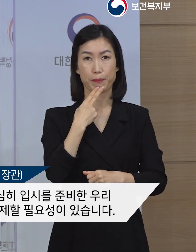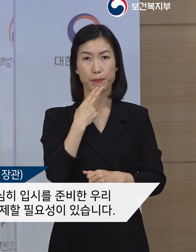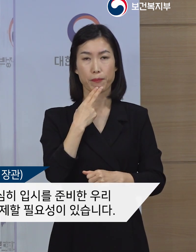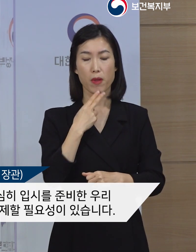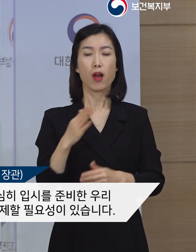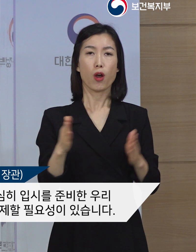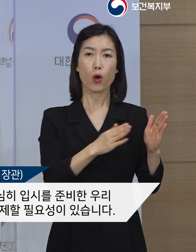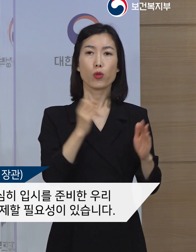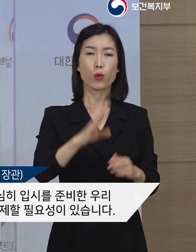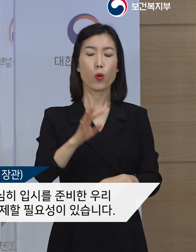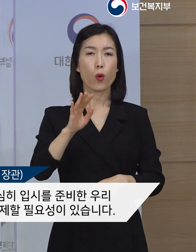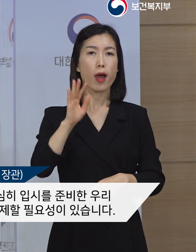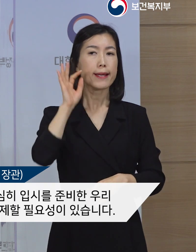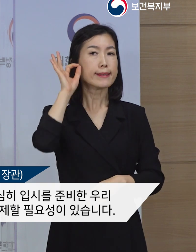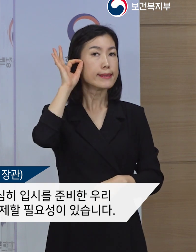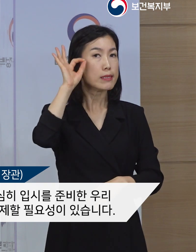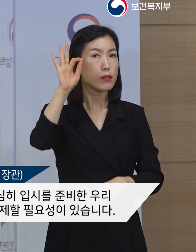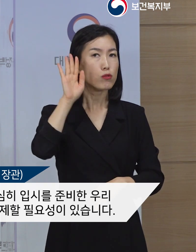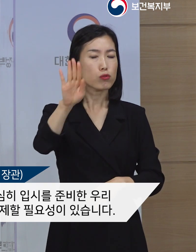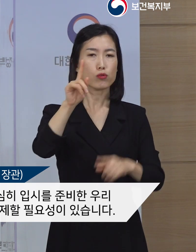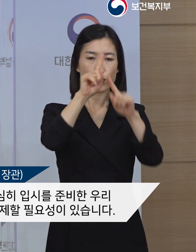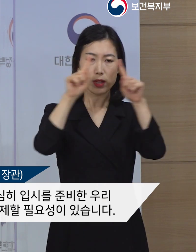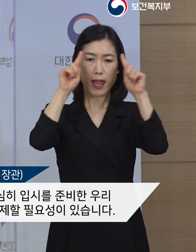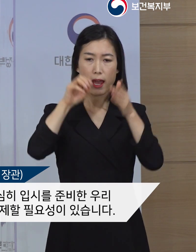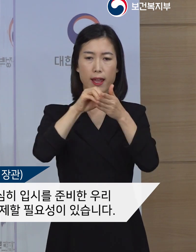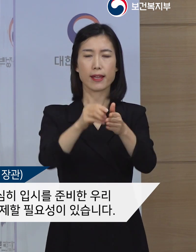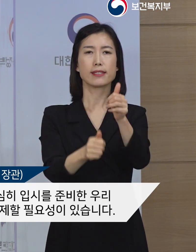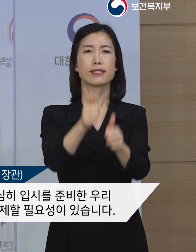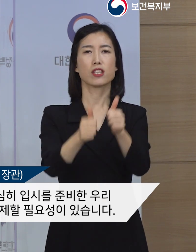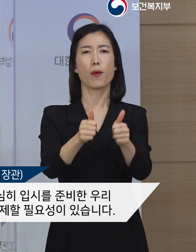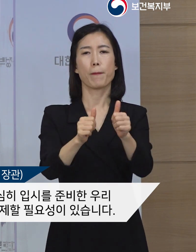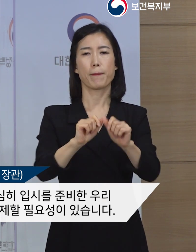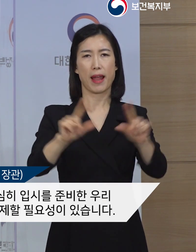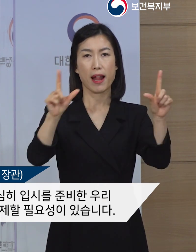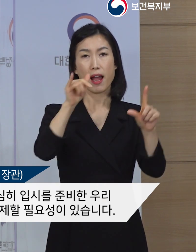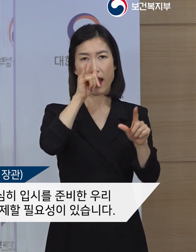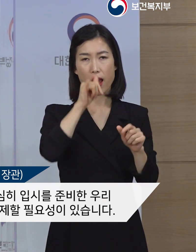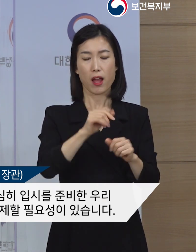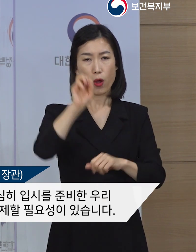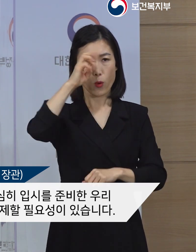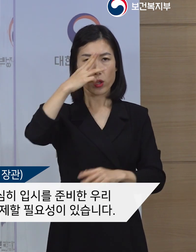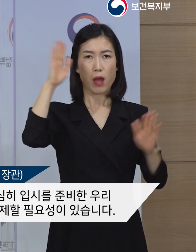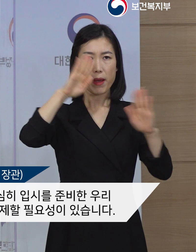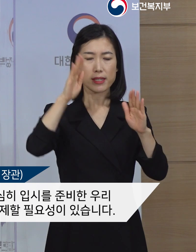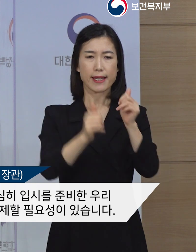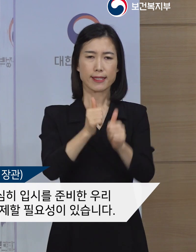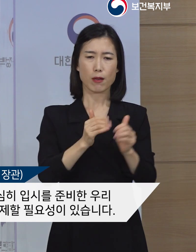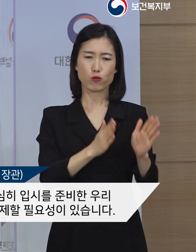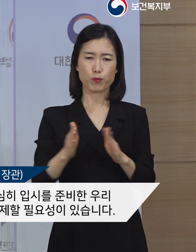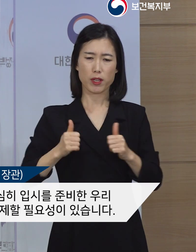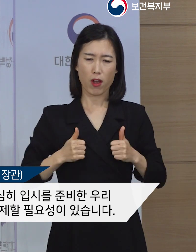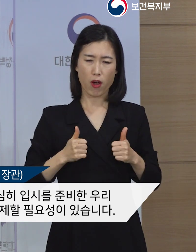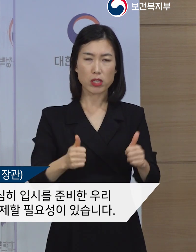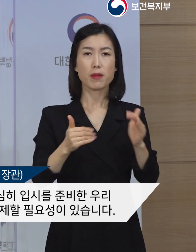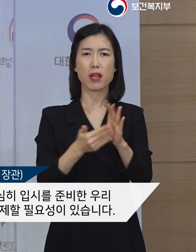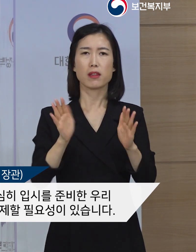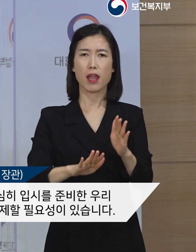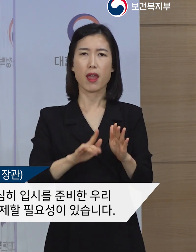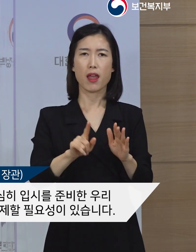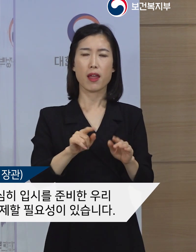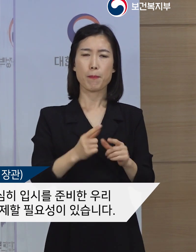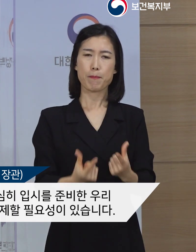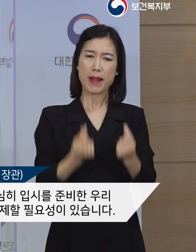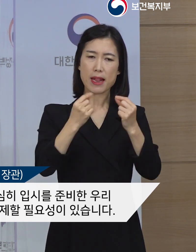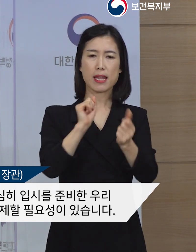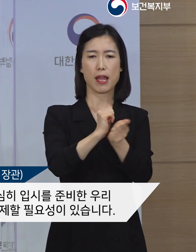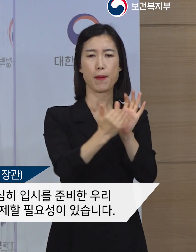또한 열흘 정도 남은 수능을 생각한다면 열심히 입시를 준비한 우리 학생들을 위해 한시라도 빨리